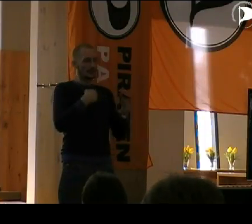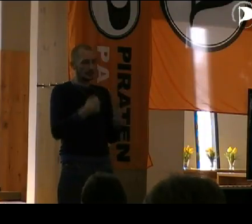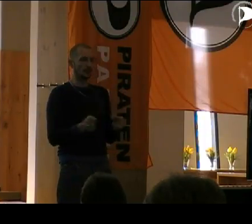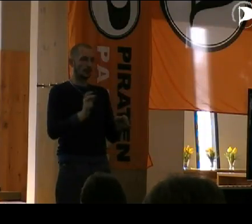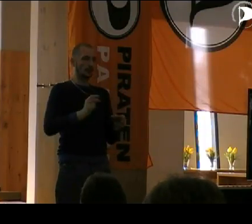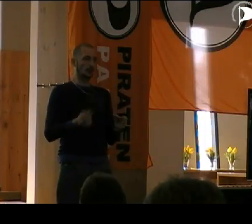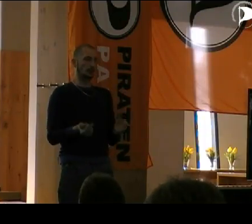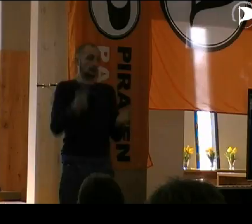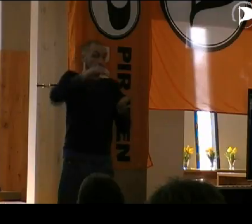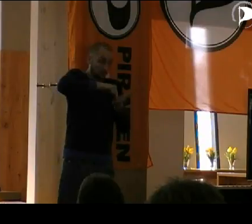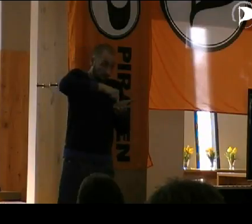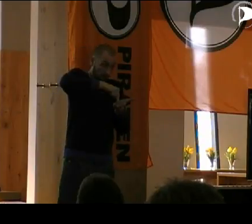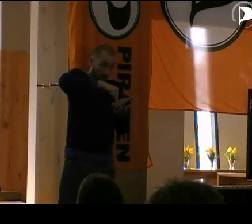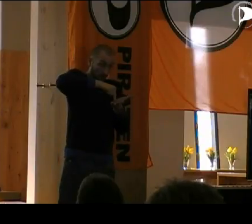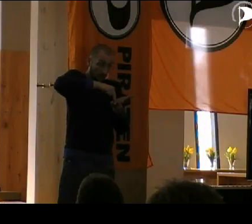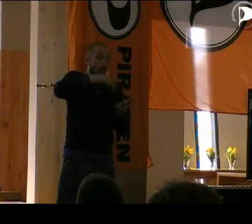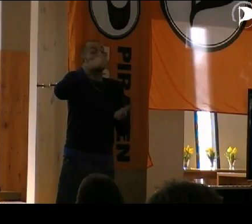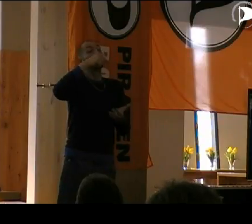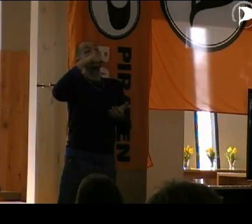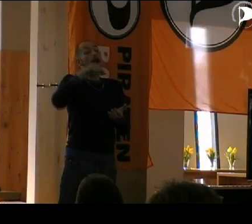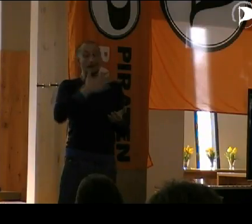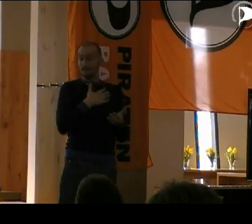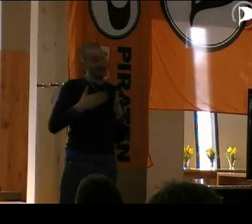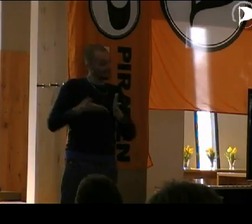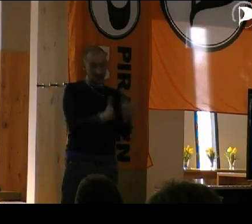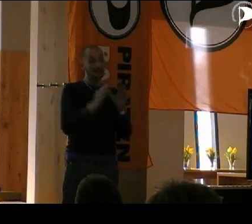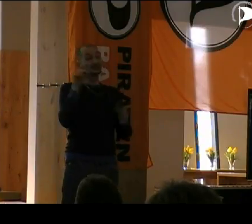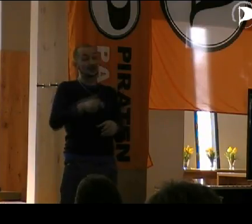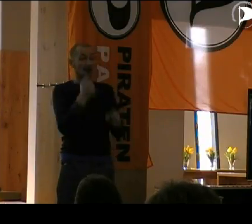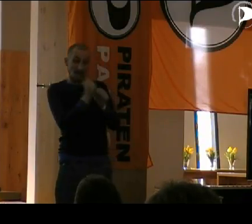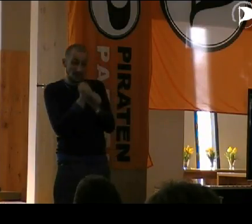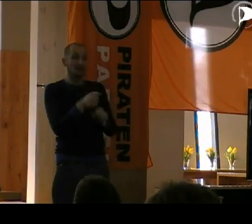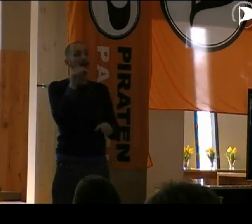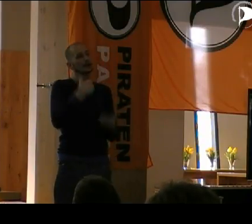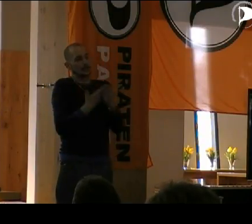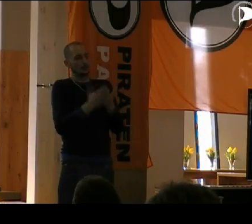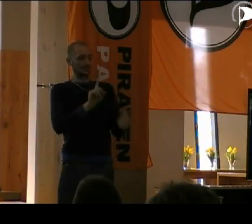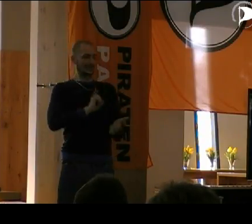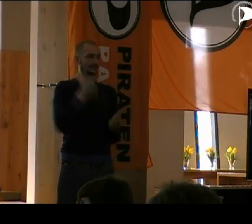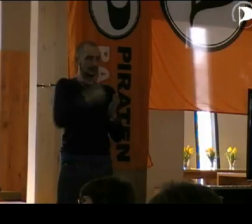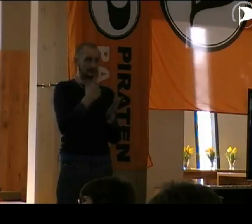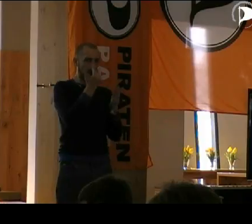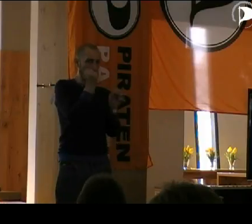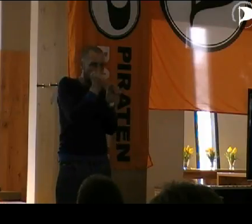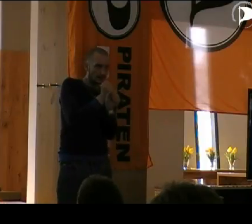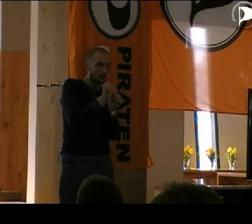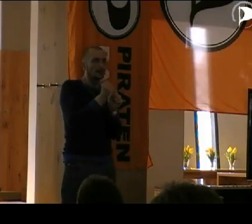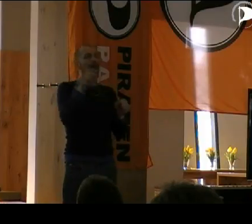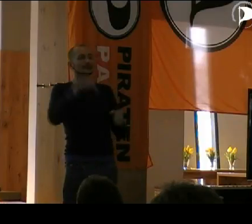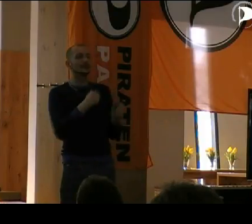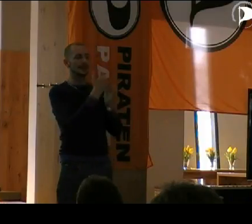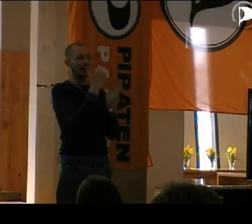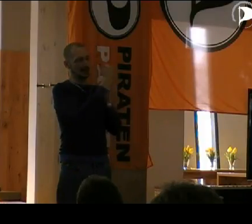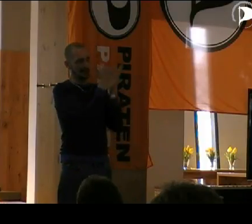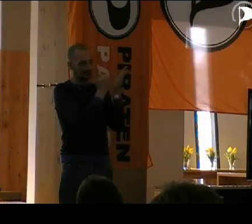skating praktischen arbeit wird die pflegenden die angefangene eingesetzt hat dass er zu strecken hinterher ins finale ergebnis die sechs wissen